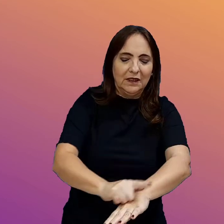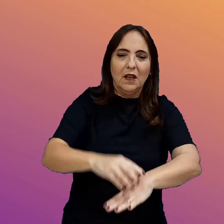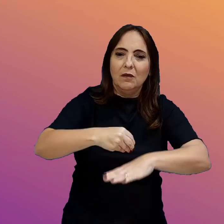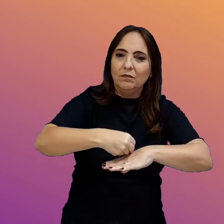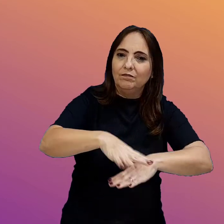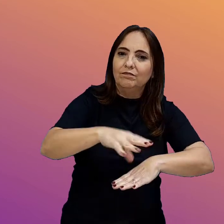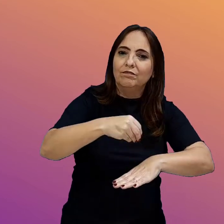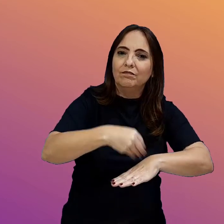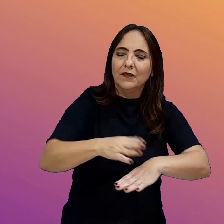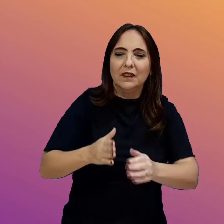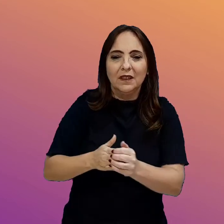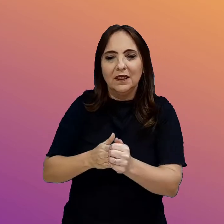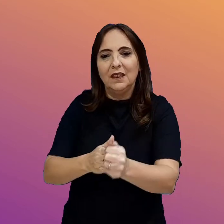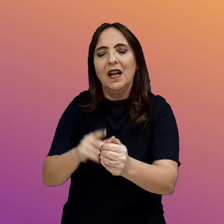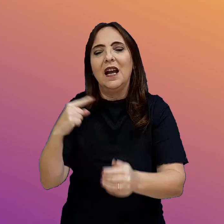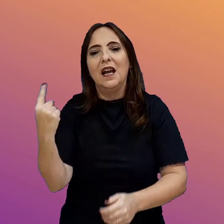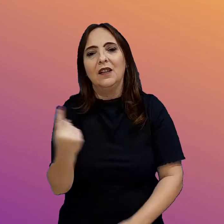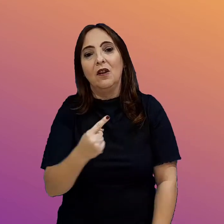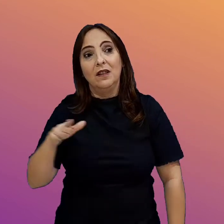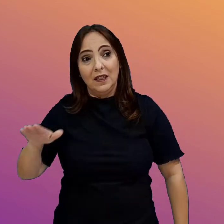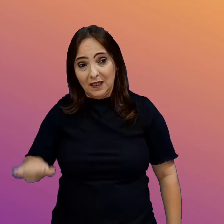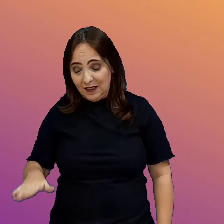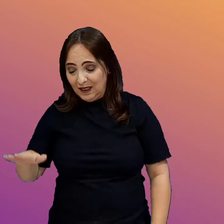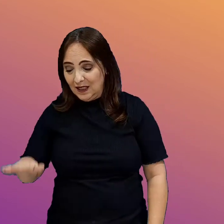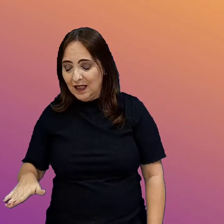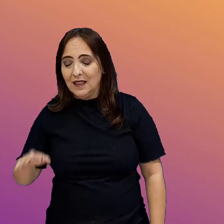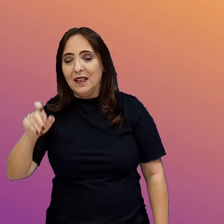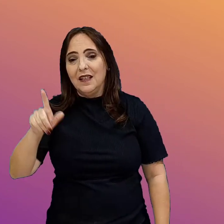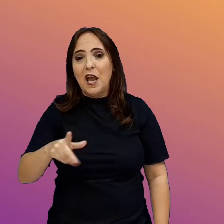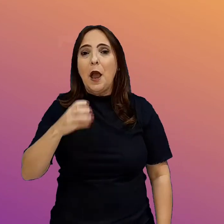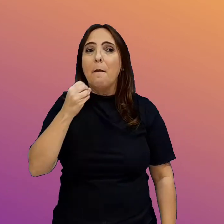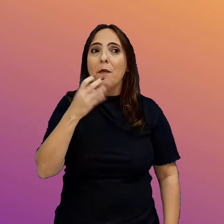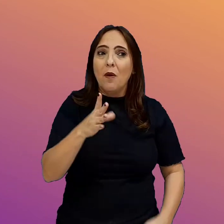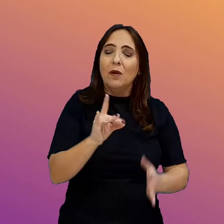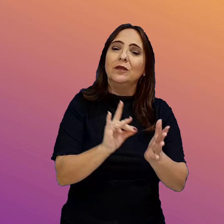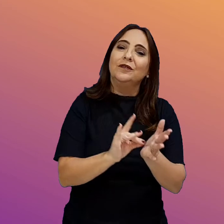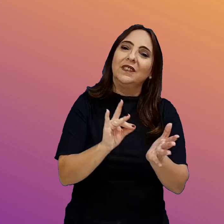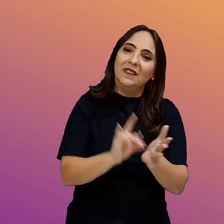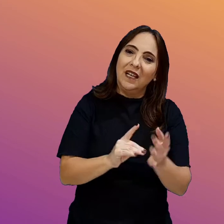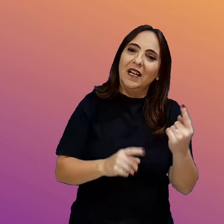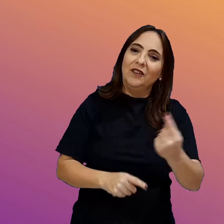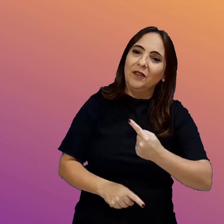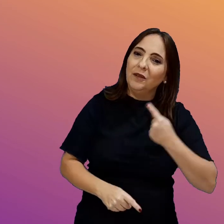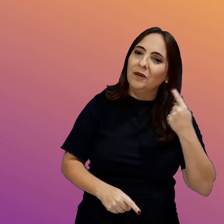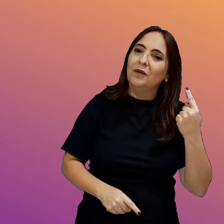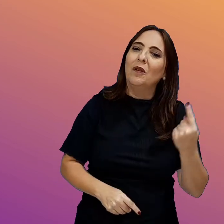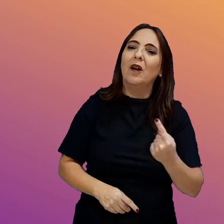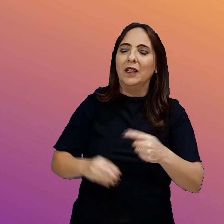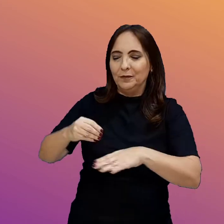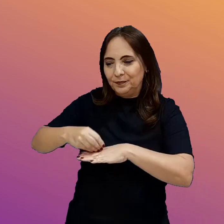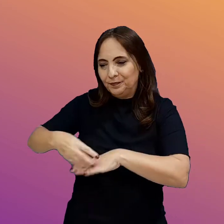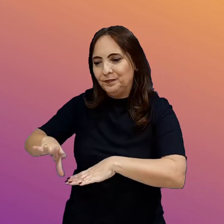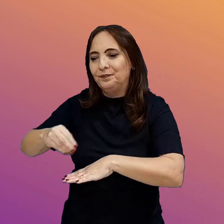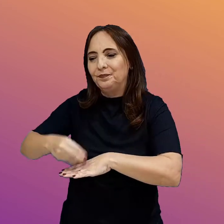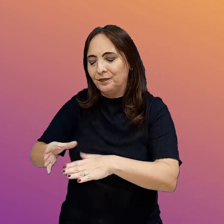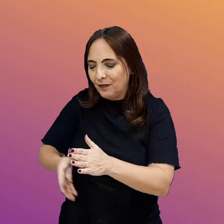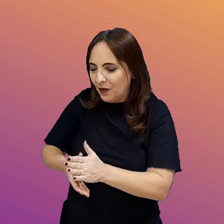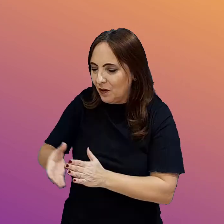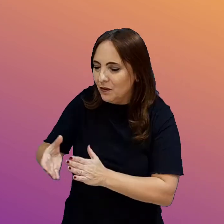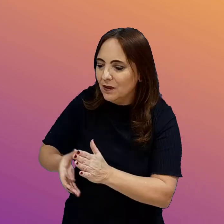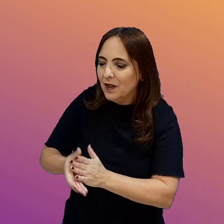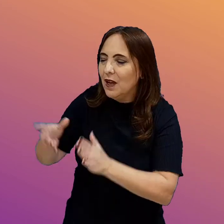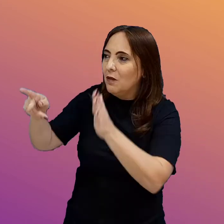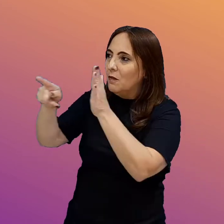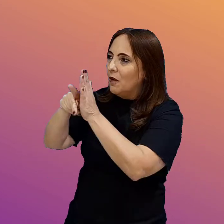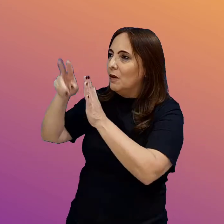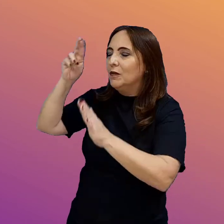nossas crianças. E como é bom a gente poder criar os nossos filhos com os conselhos do Senhor,